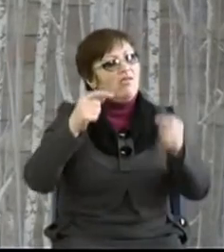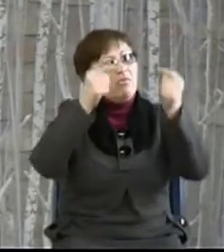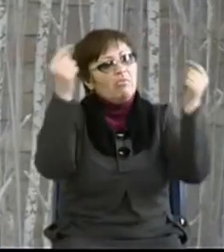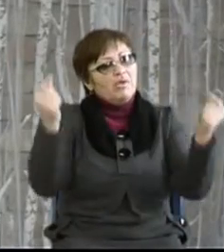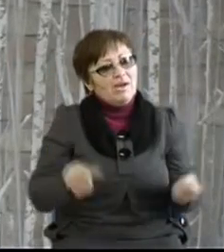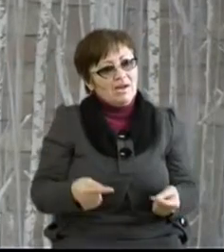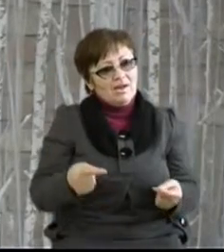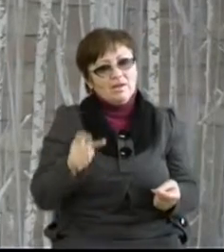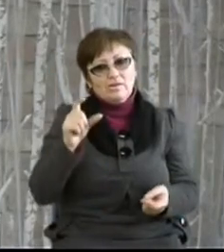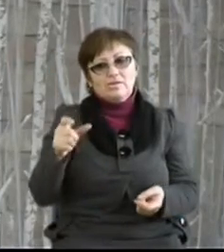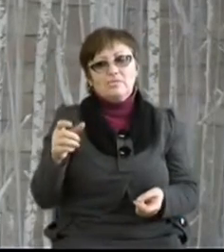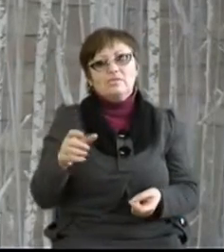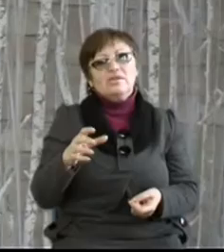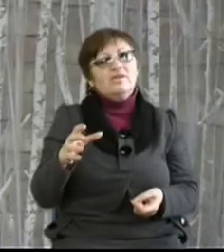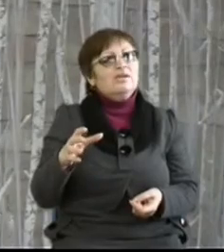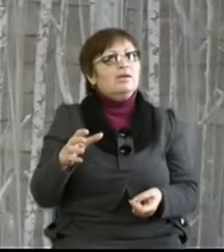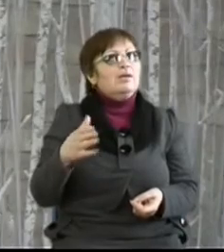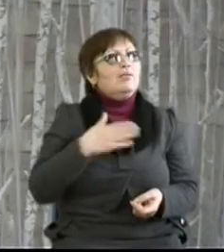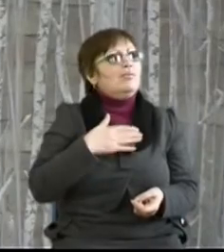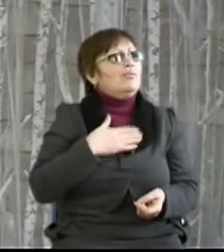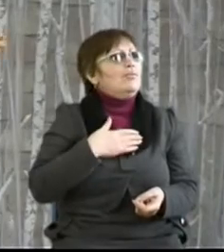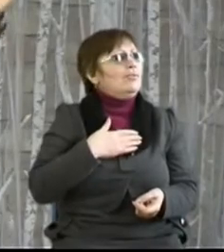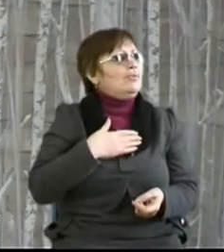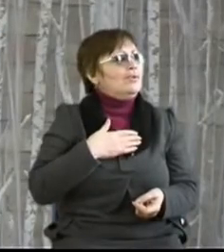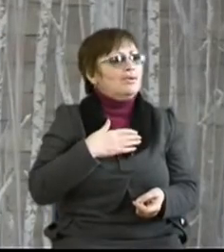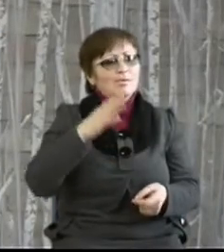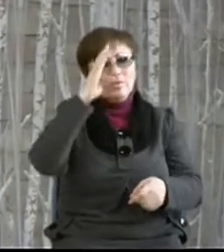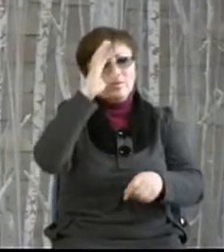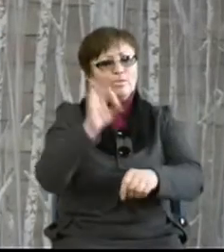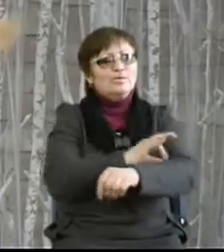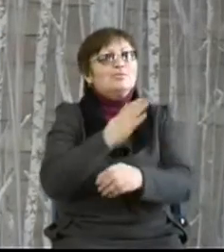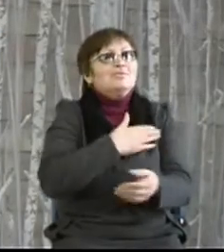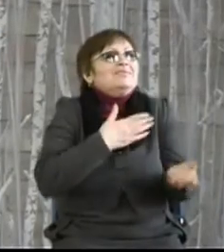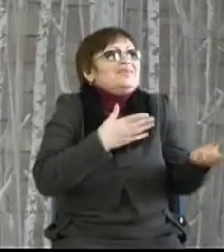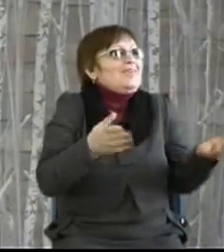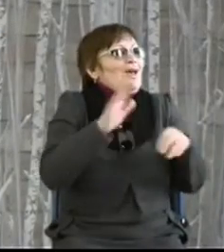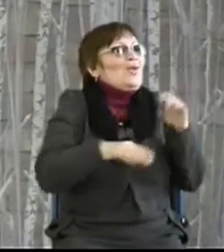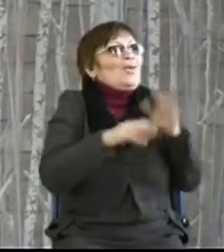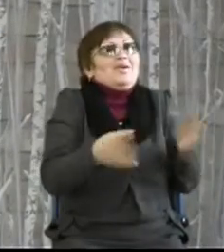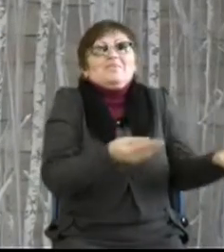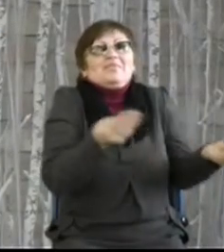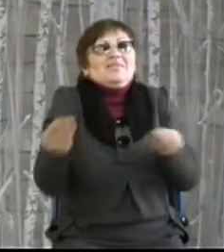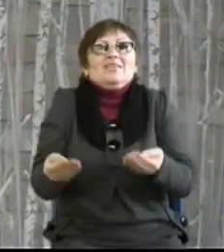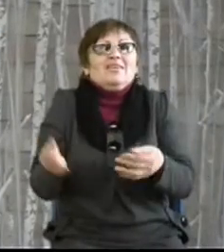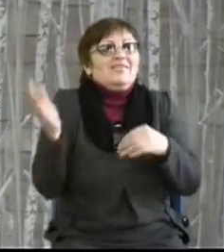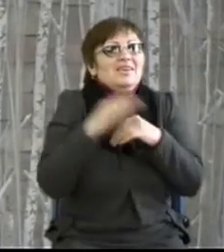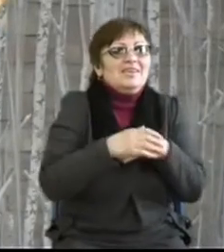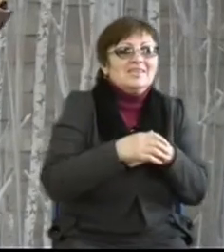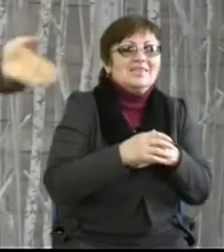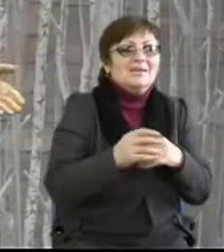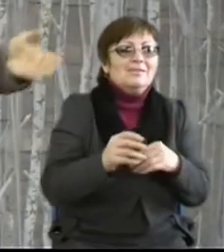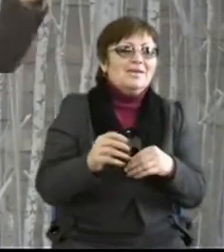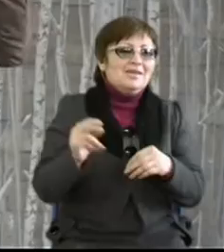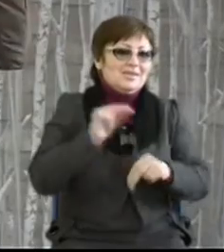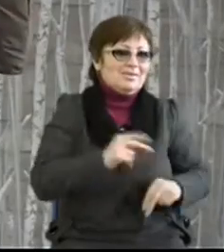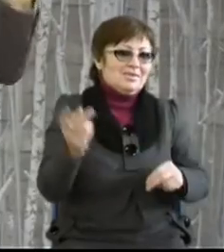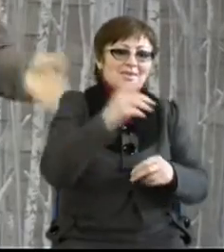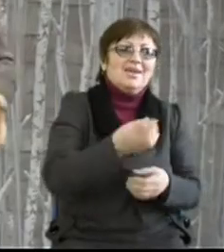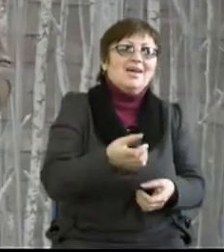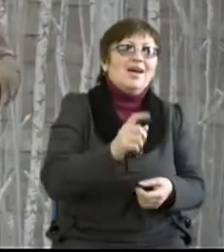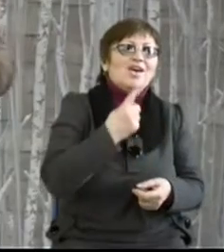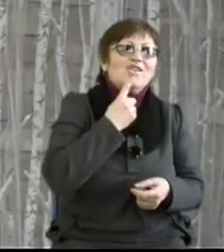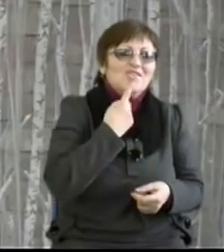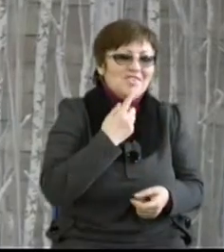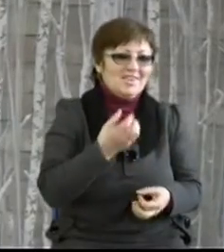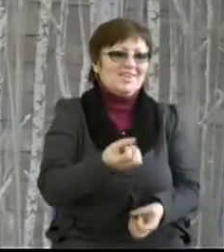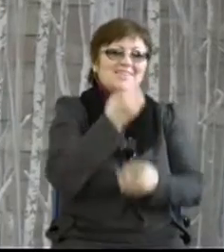брак и думают: «Ну все, мой милый меня будет носить теперь все время на руках. Вечером с работы приходить, дарить конфеты,